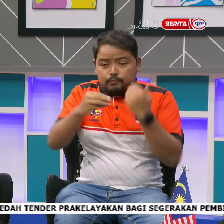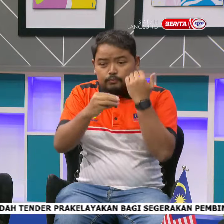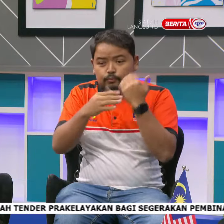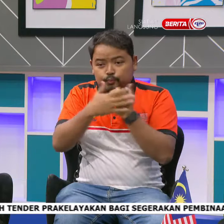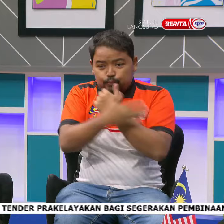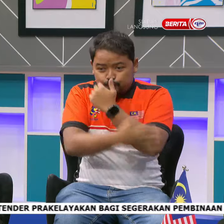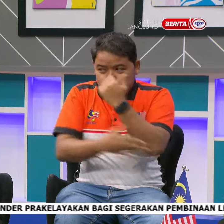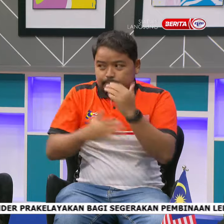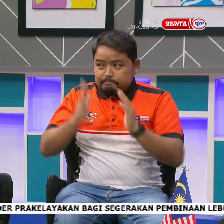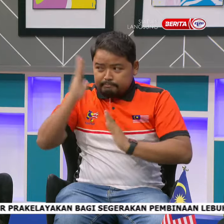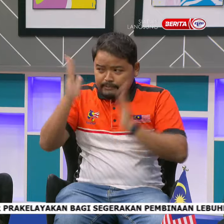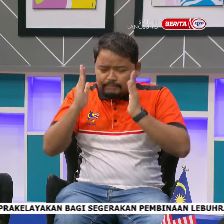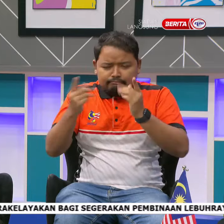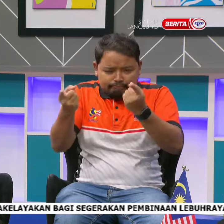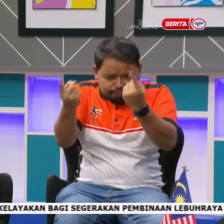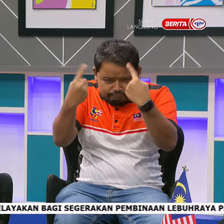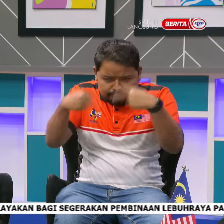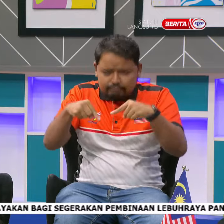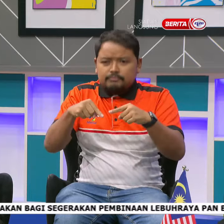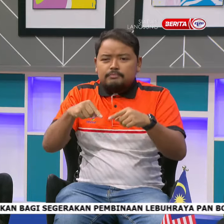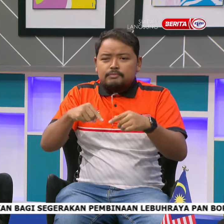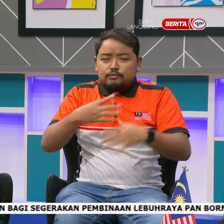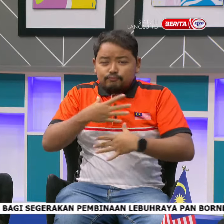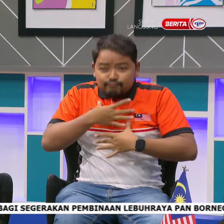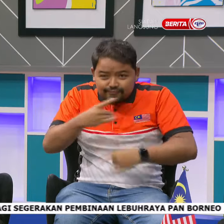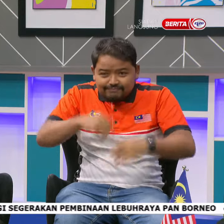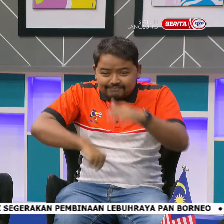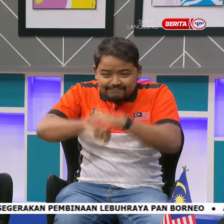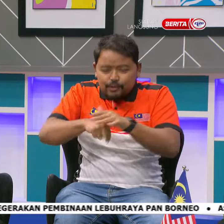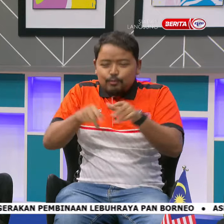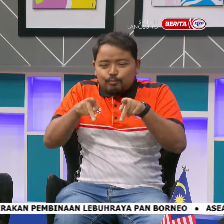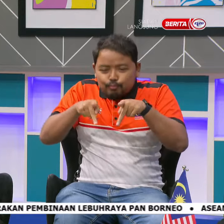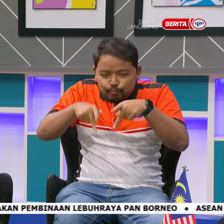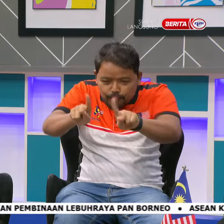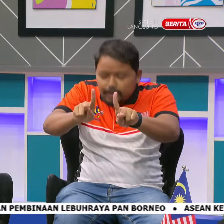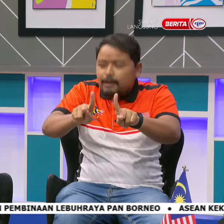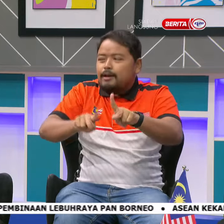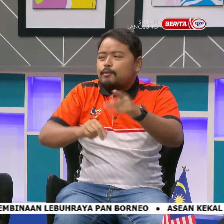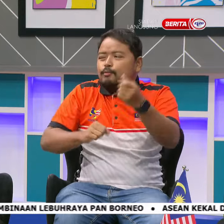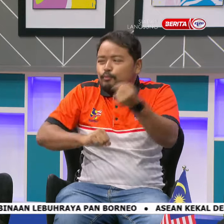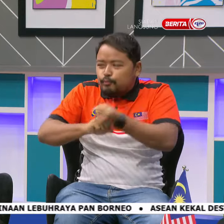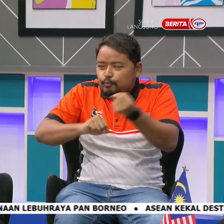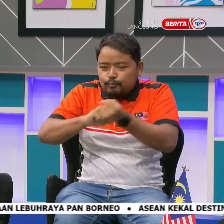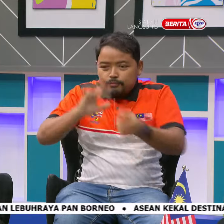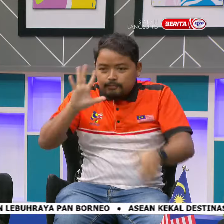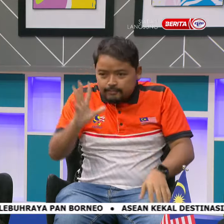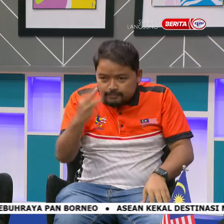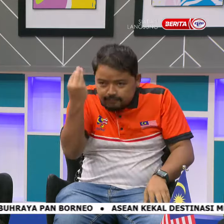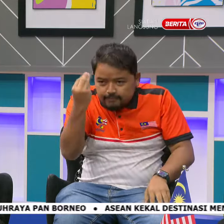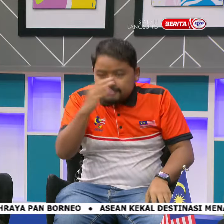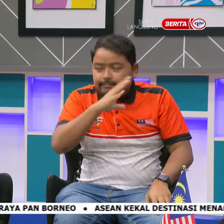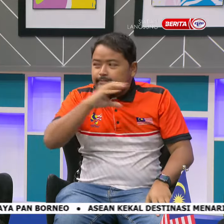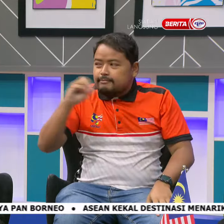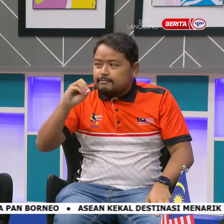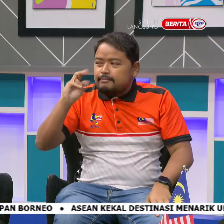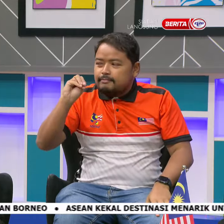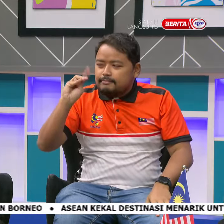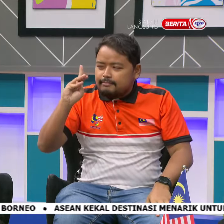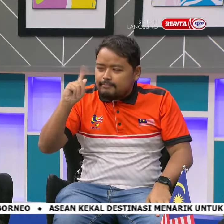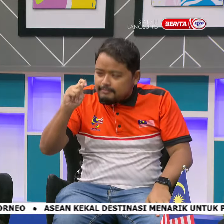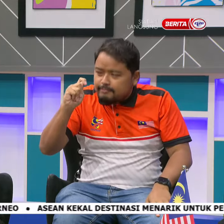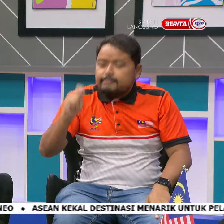untuk kejohan dan ini dan saya juga berharap rakyat Malaysia dapat beramai-ramai